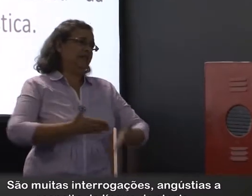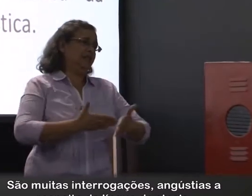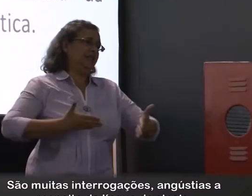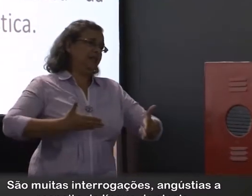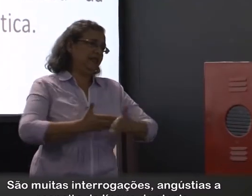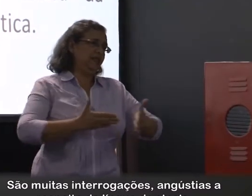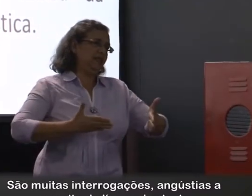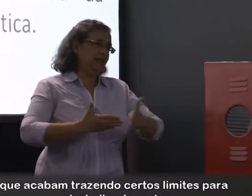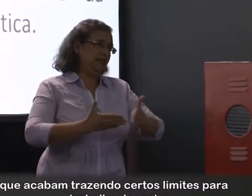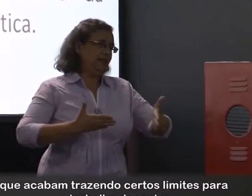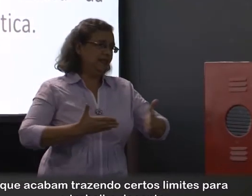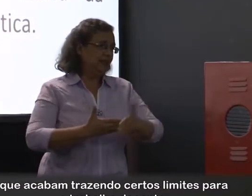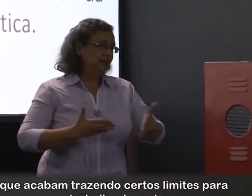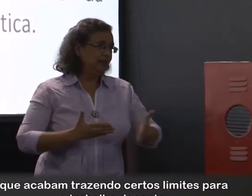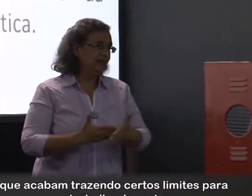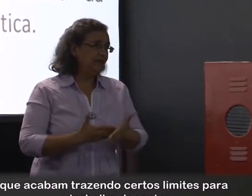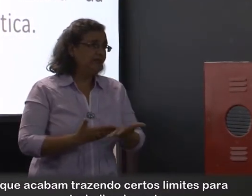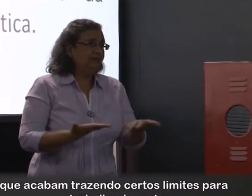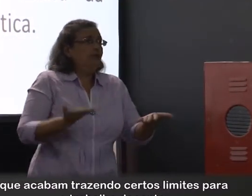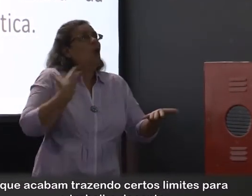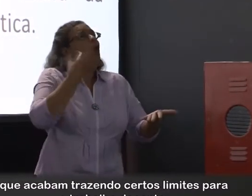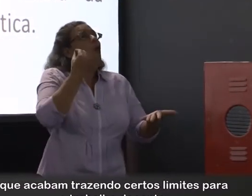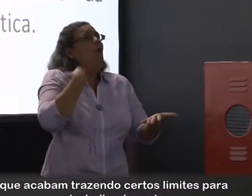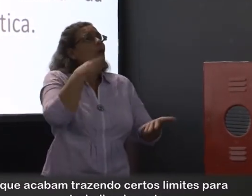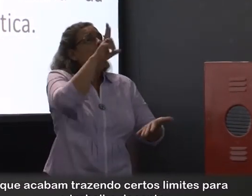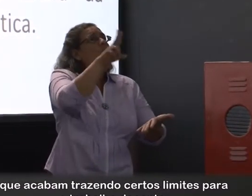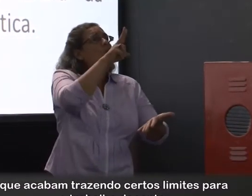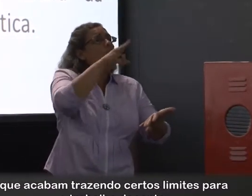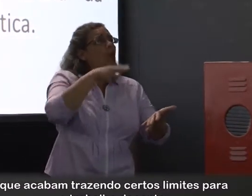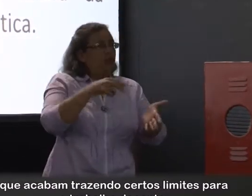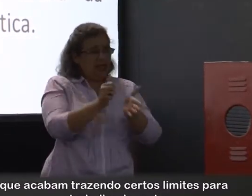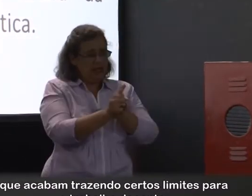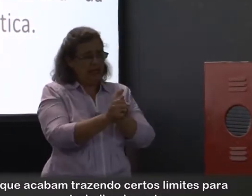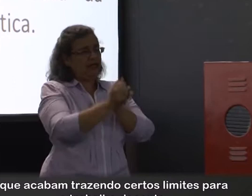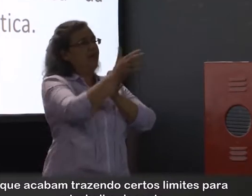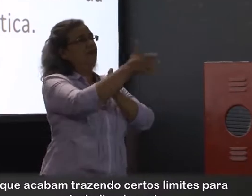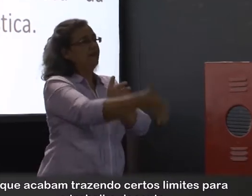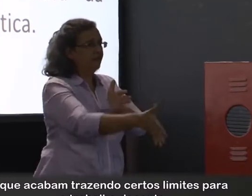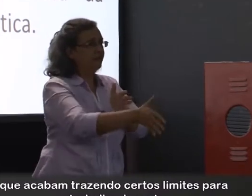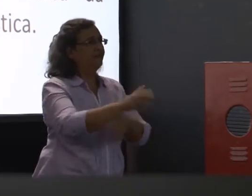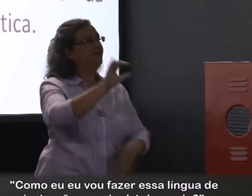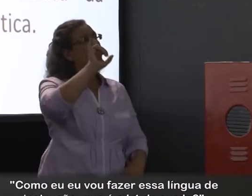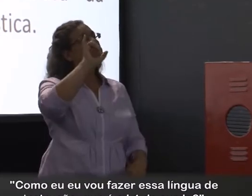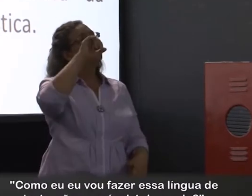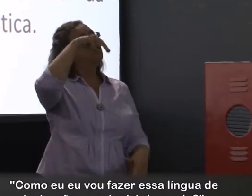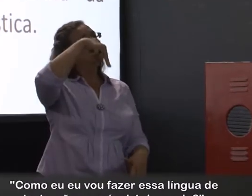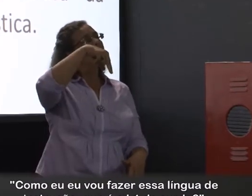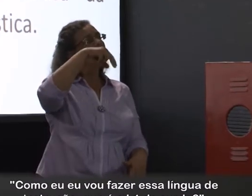muitas angústias que acabam trazendo certos limites para o trabalho docente. Como que eu vou